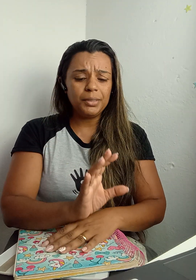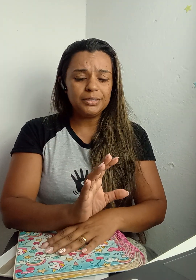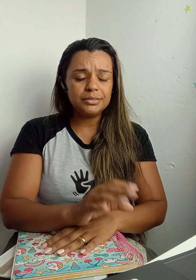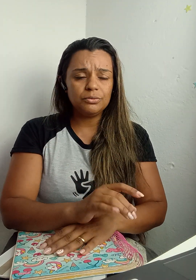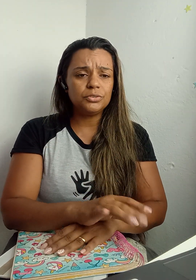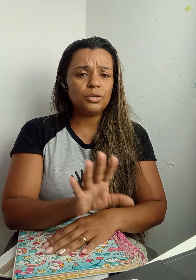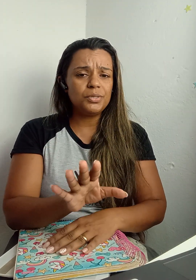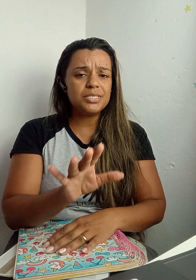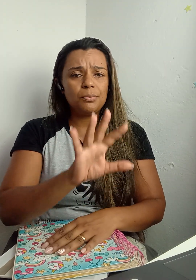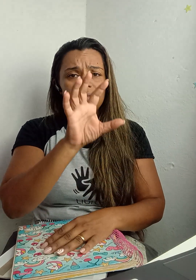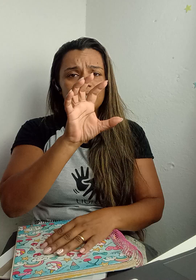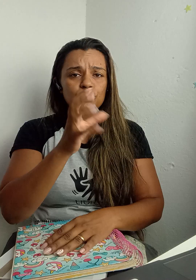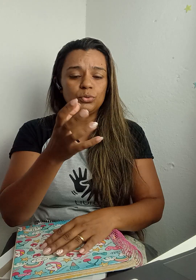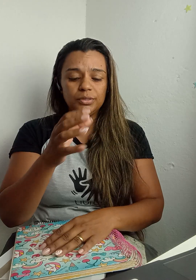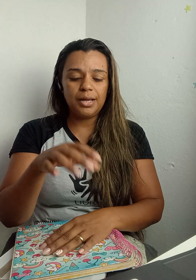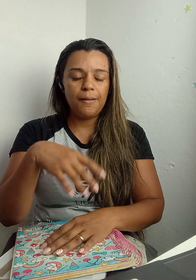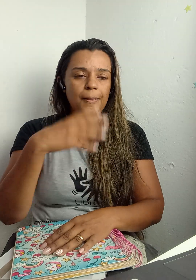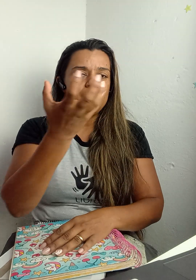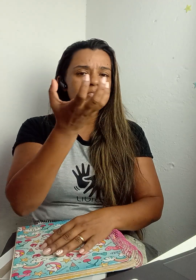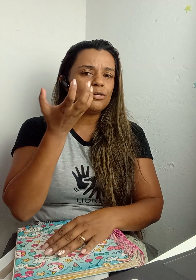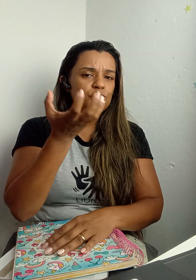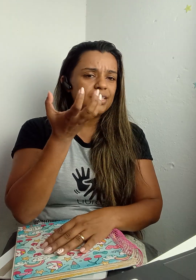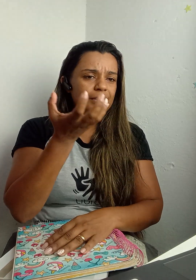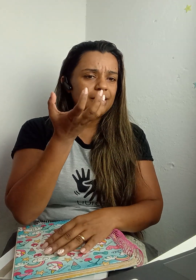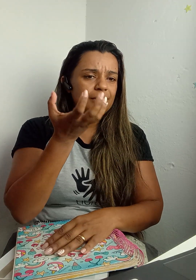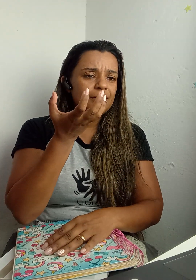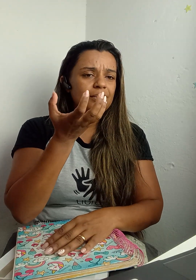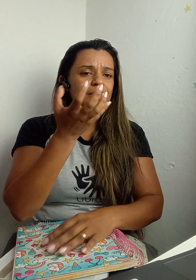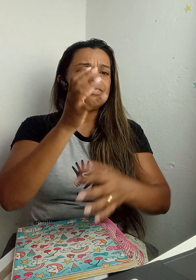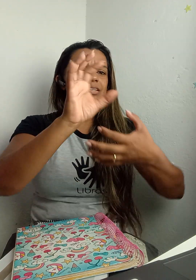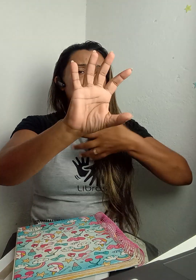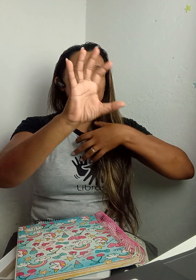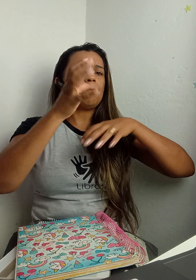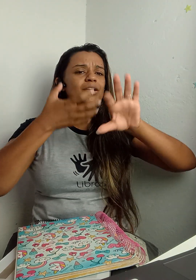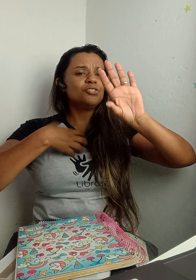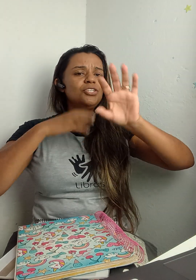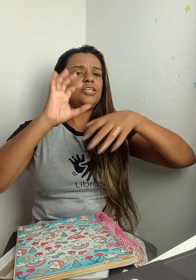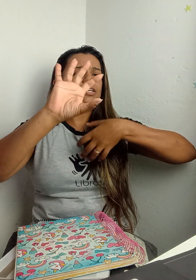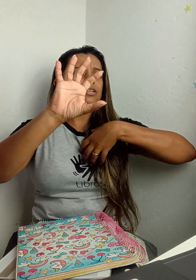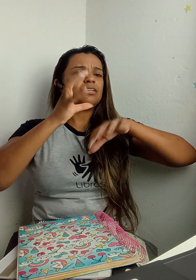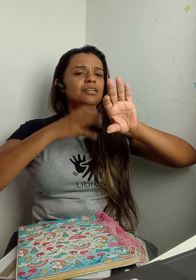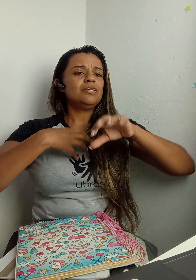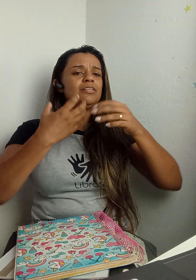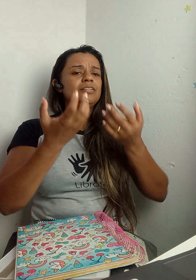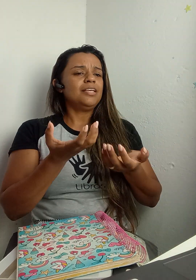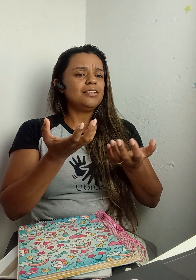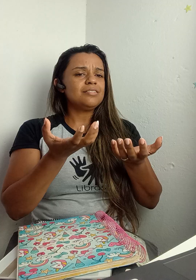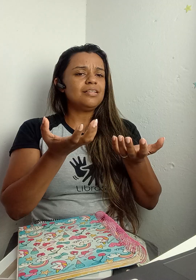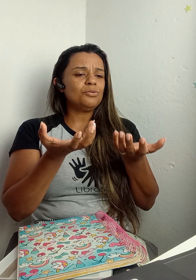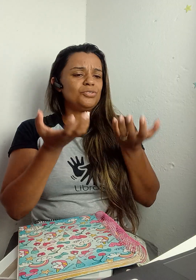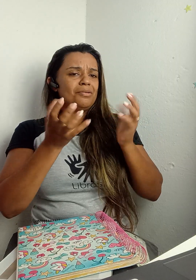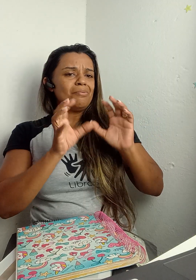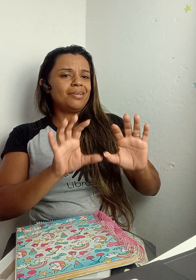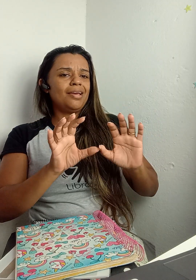mais. Então, só um exemplo aí do cachorro, tá? Sinal de querer, sinal de empatia, né? Sinal de não